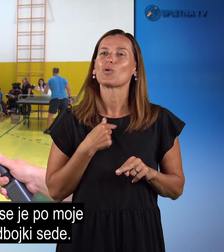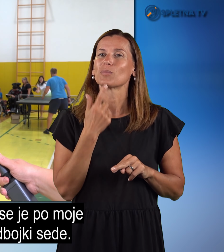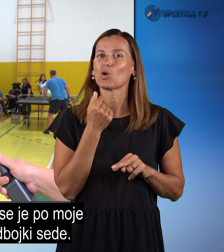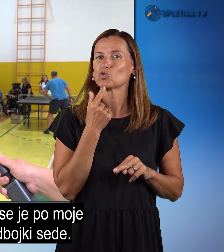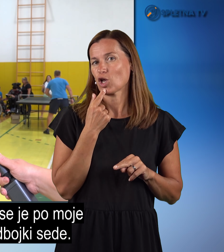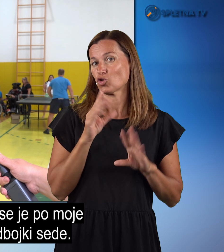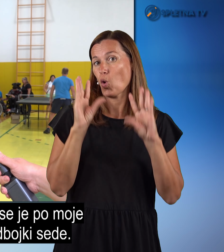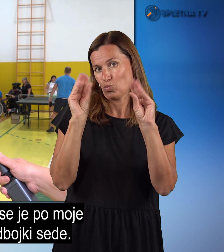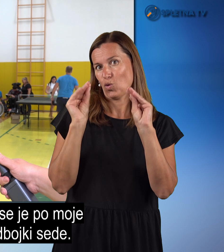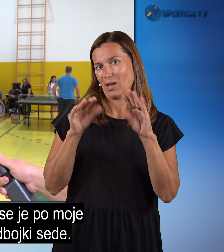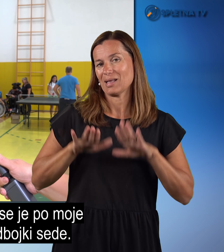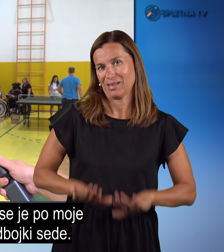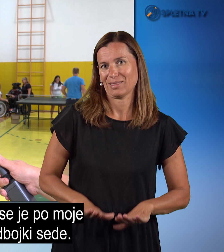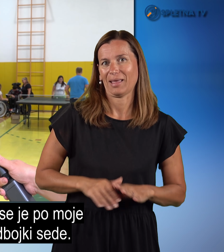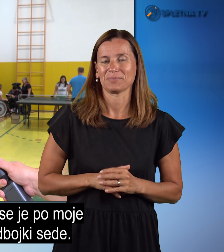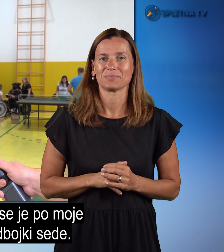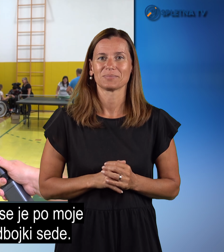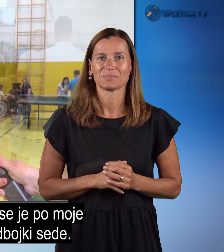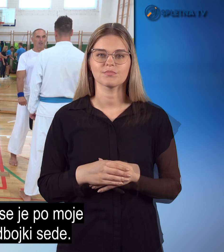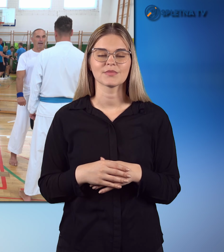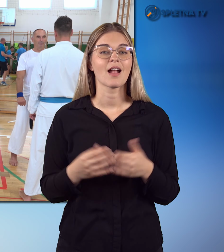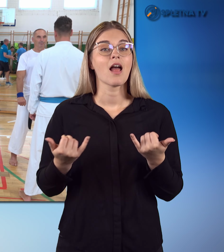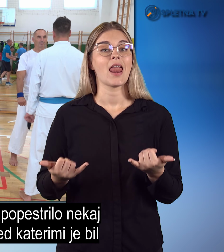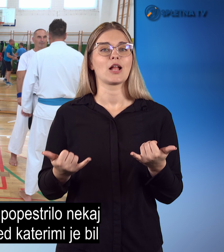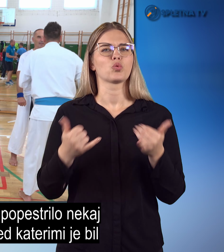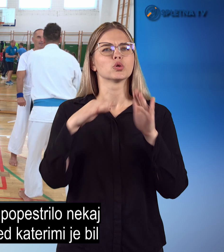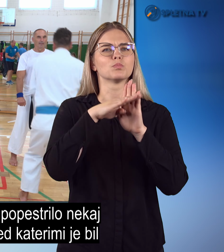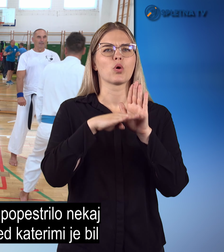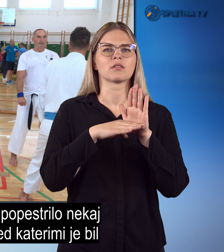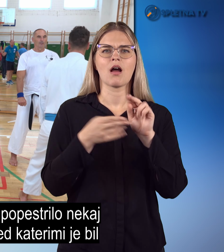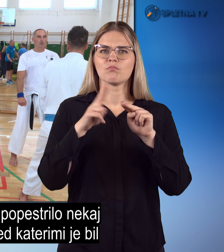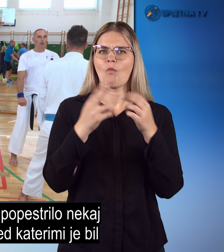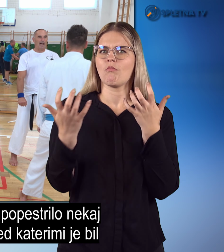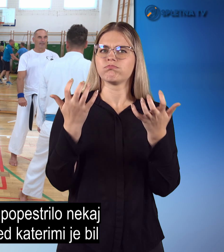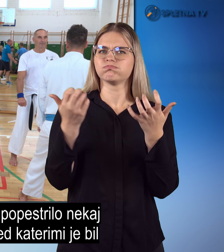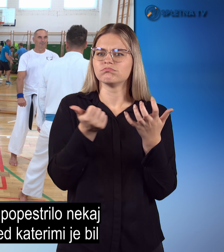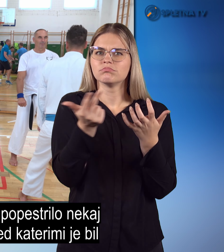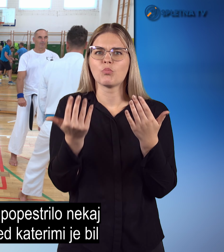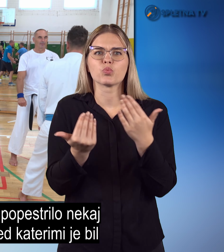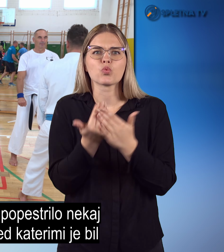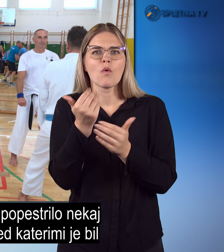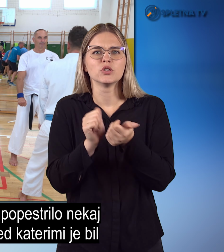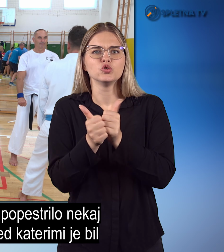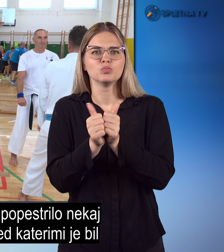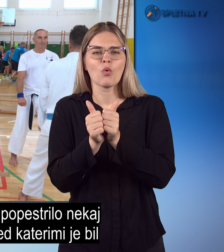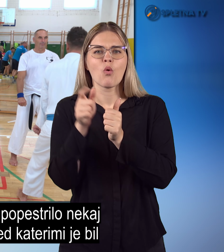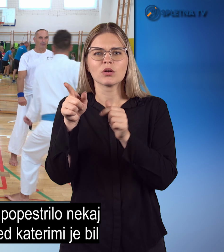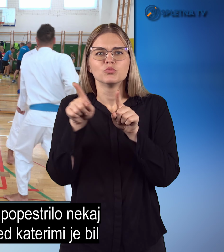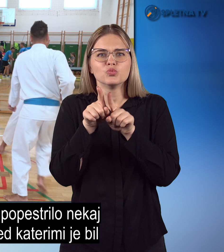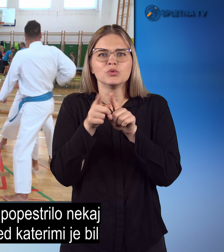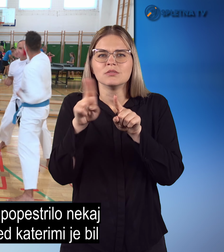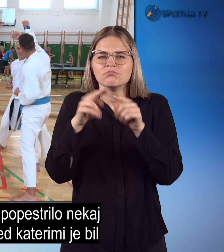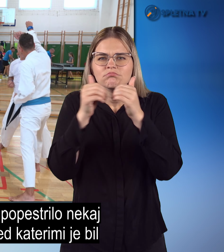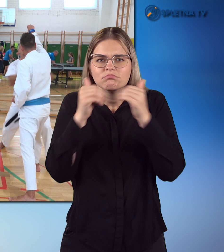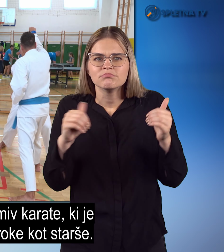v te odbojki sede. Letos je program popestrilo nekaj novih športov, med katerimi je